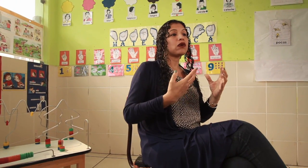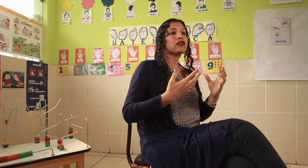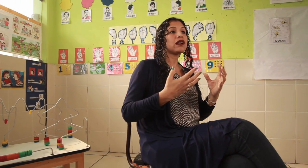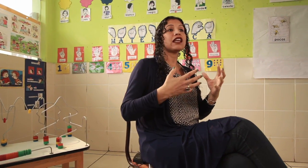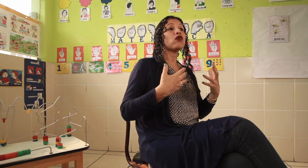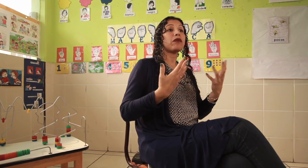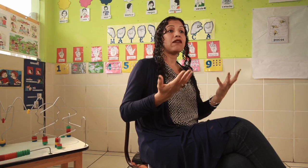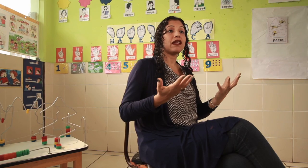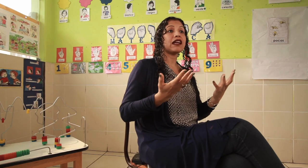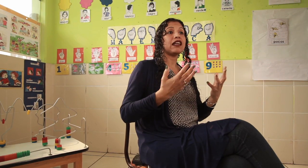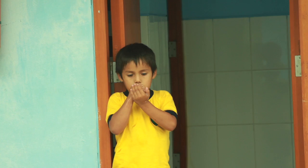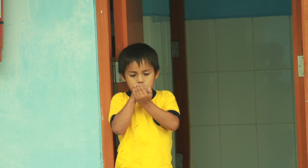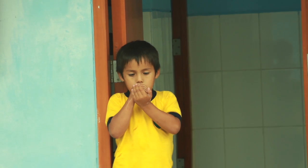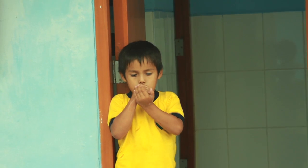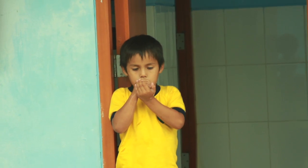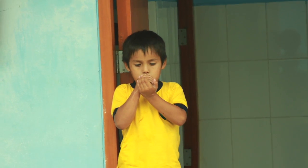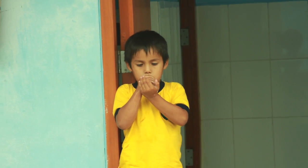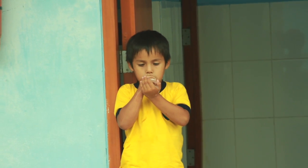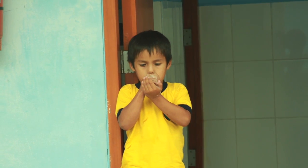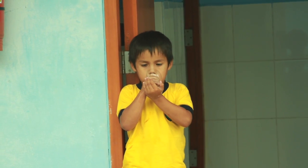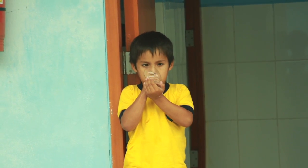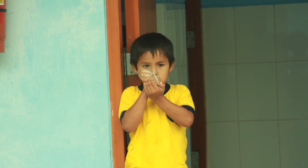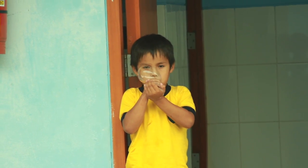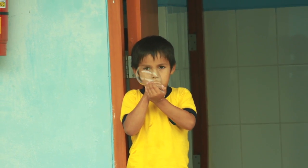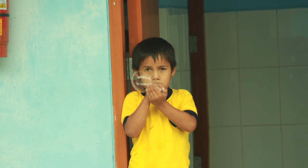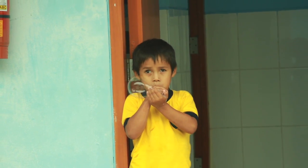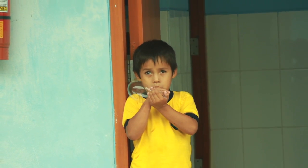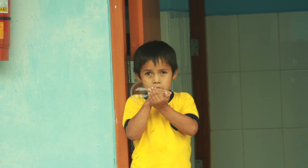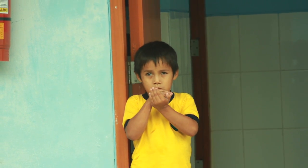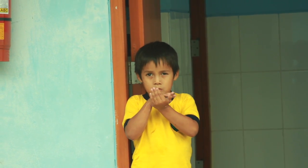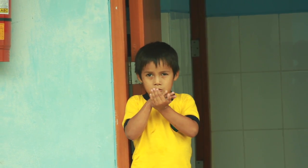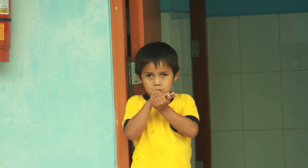educación es que el niño aprenda y que el niño venga a una escuela donde es feliz. Y eso está pasando en Beethoven,